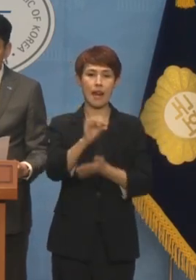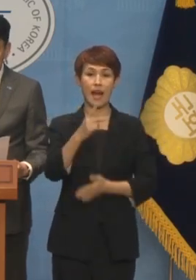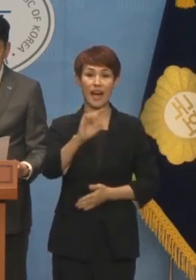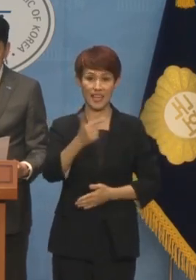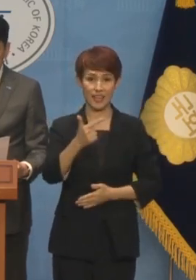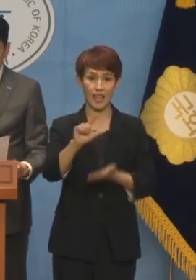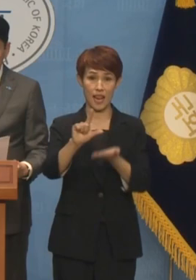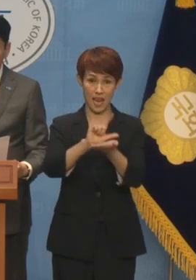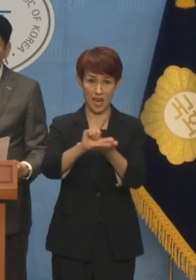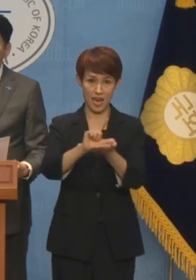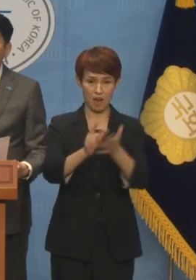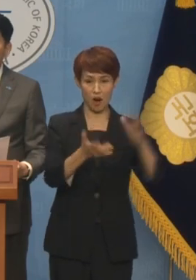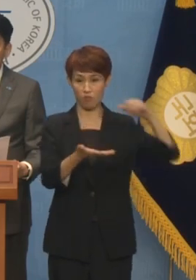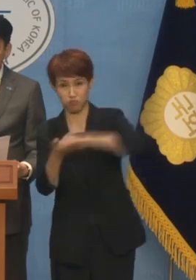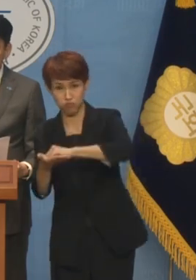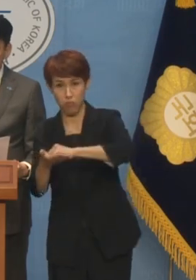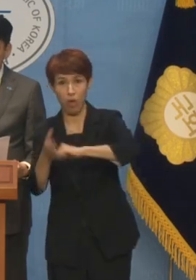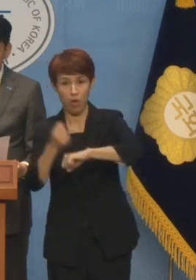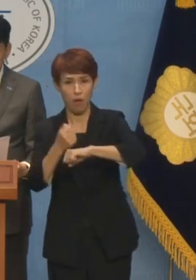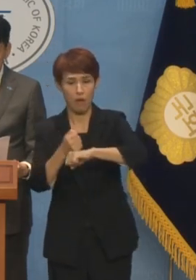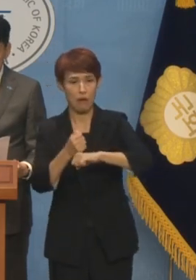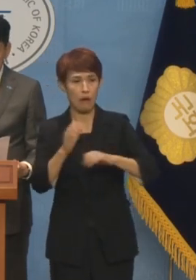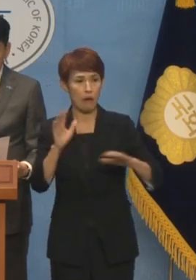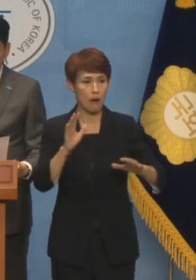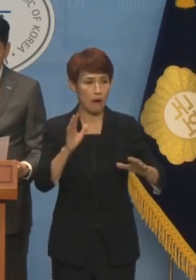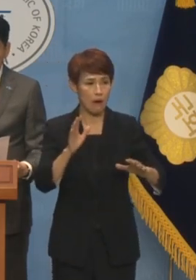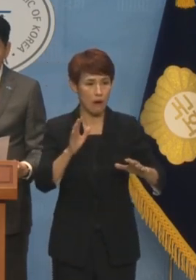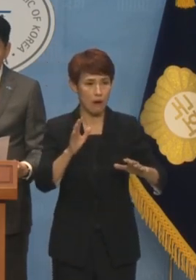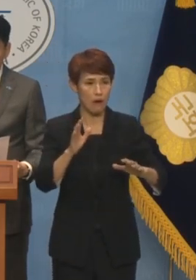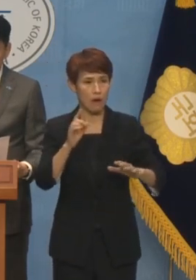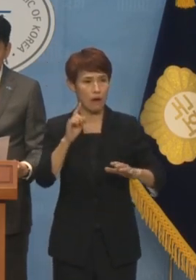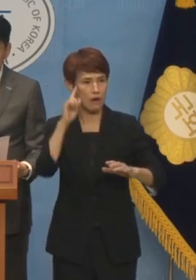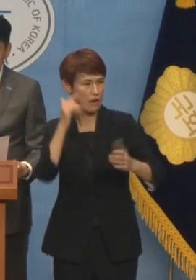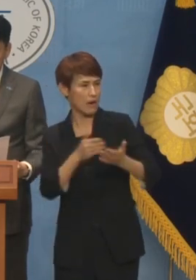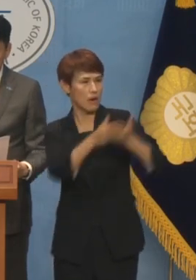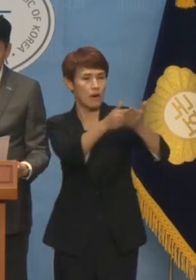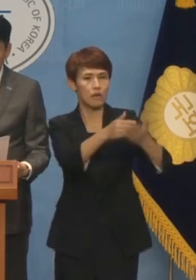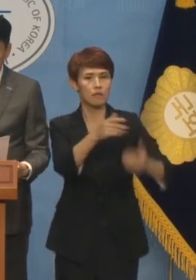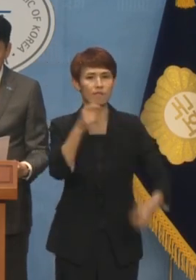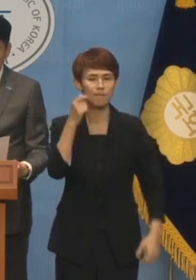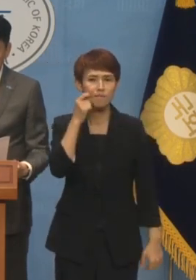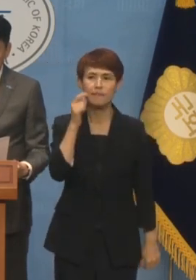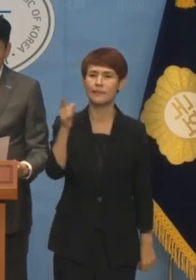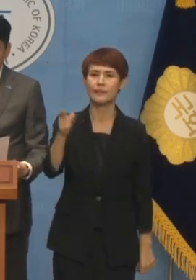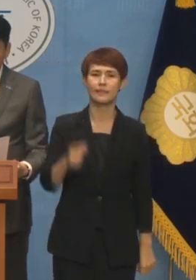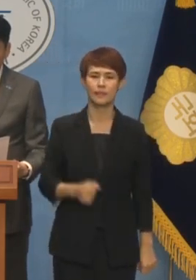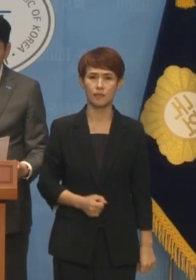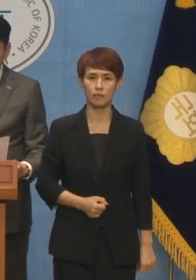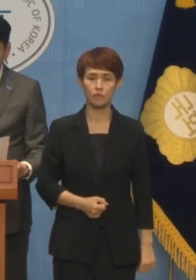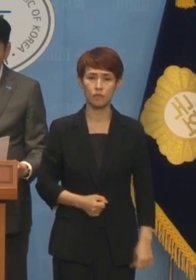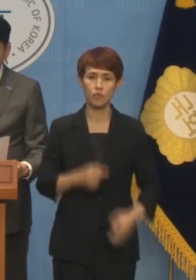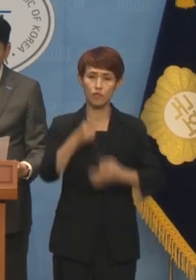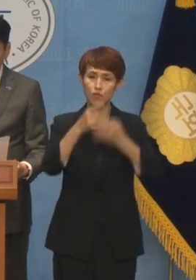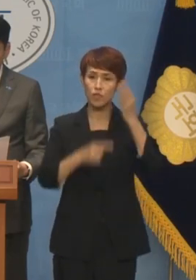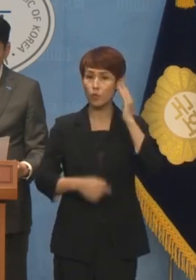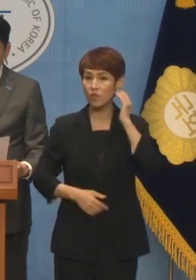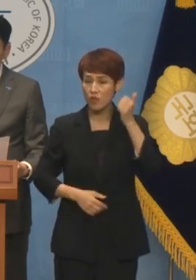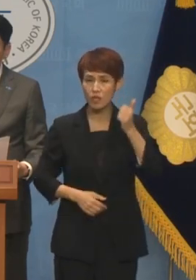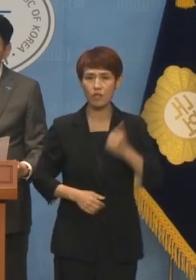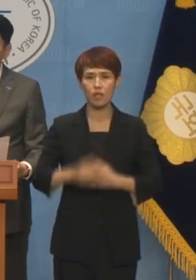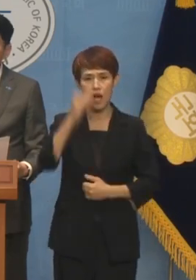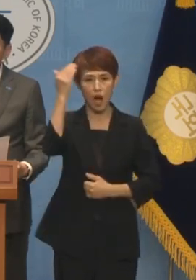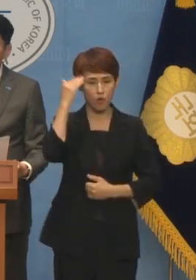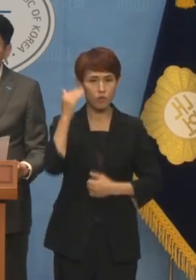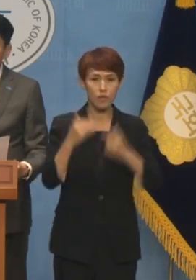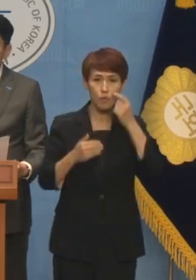앱을 삼키려 해도 한마디 항의도 못합니다. 윤 대통령의 한일 관계에 대한